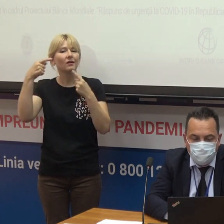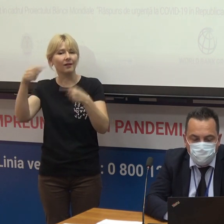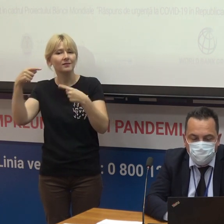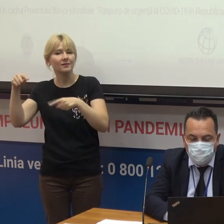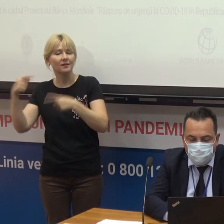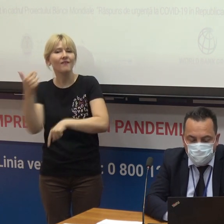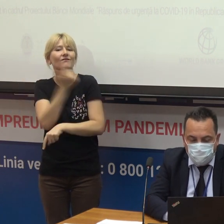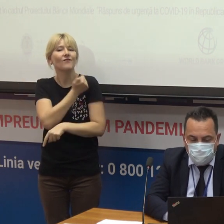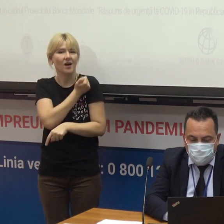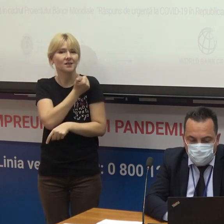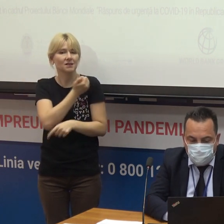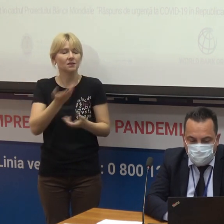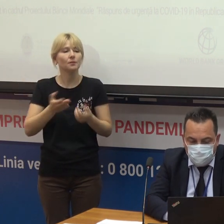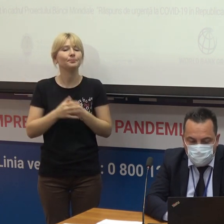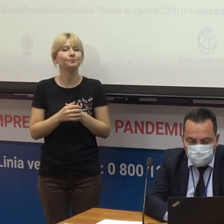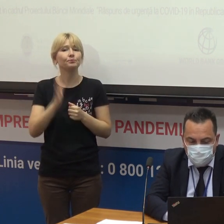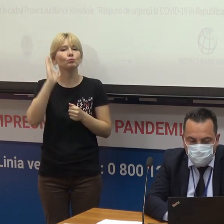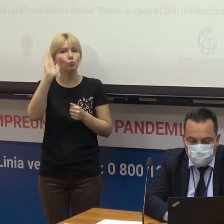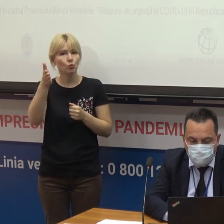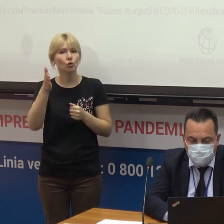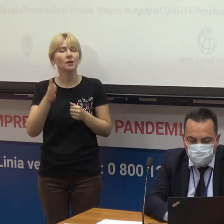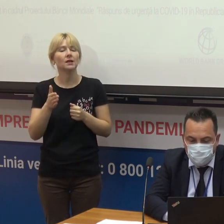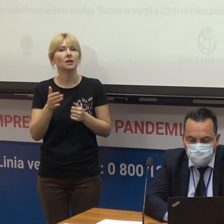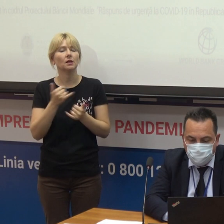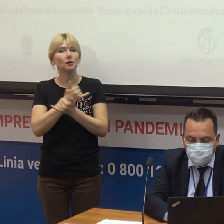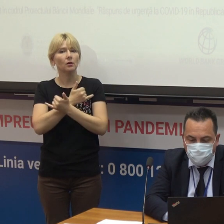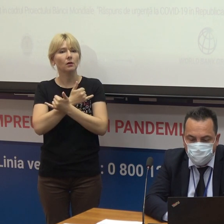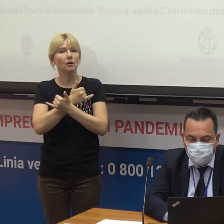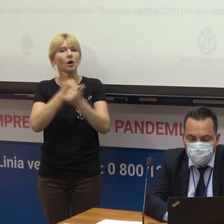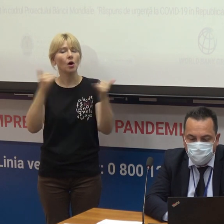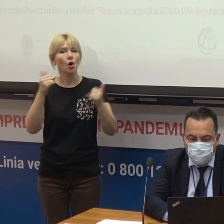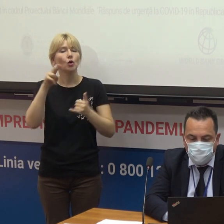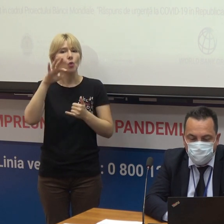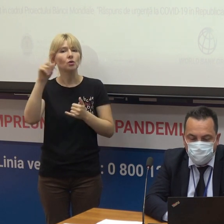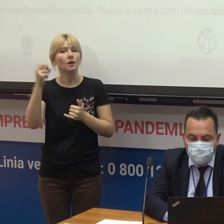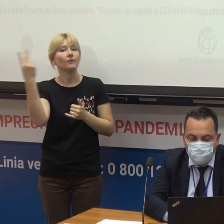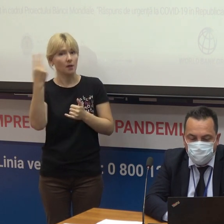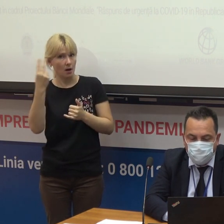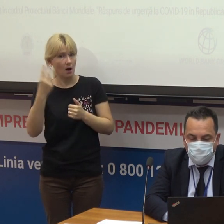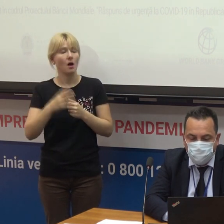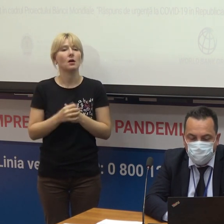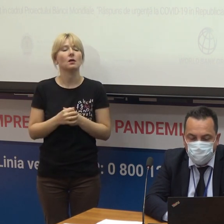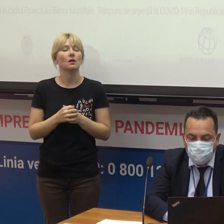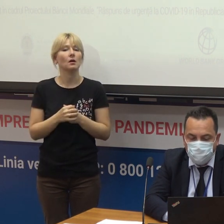restul stocului de astfel de vaccin va fi administrat pentru doza 2, a doua,